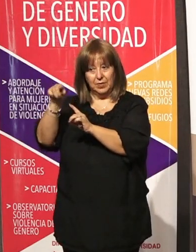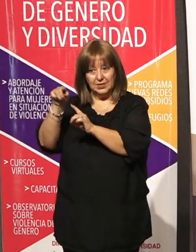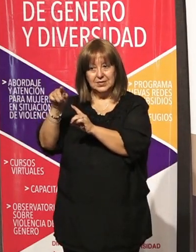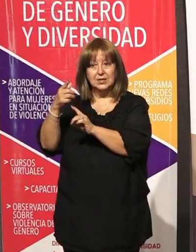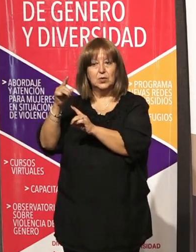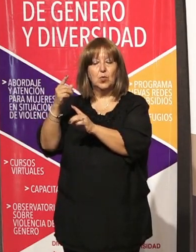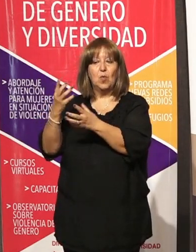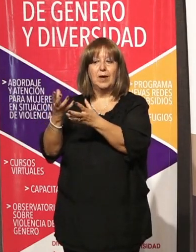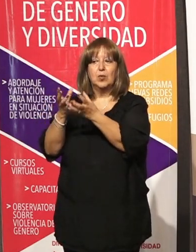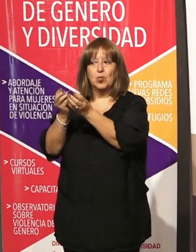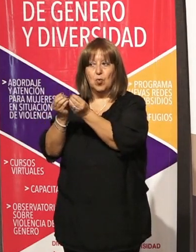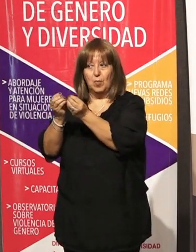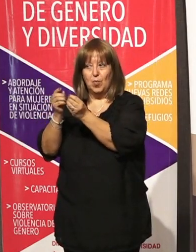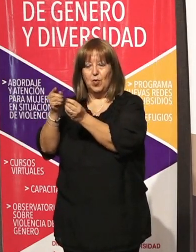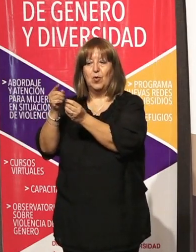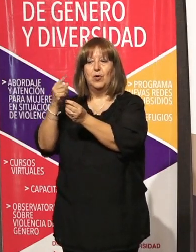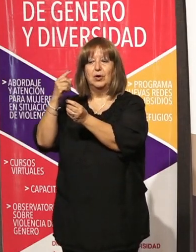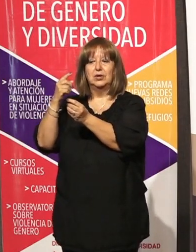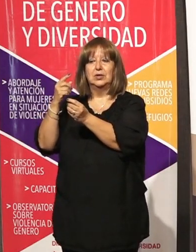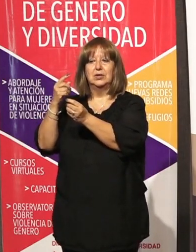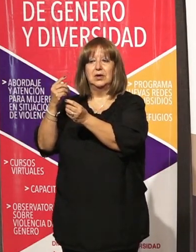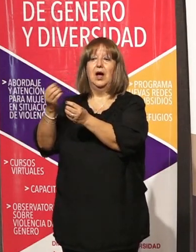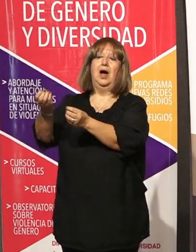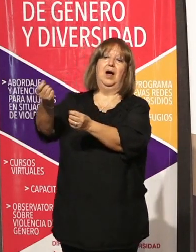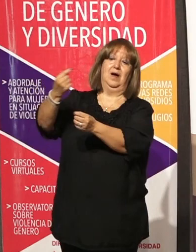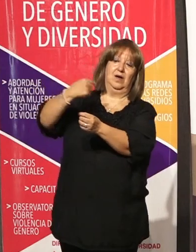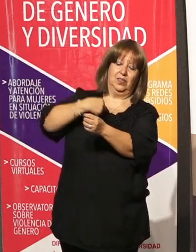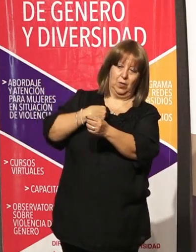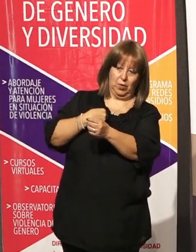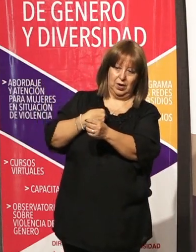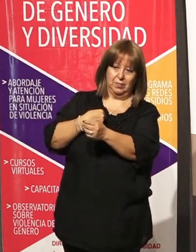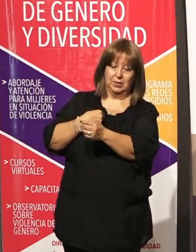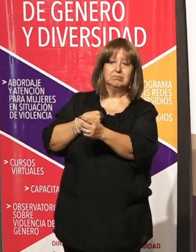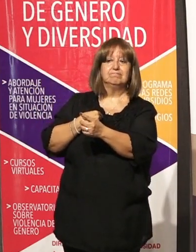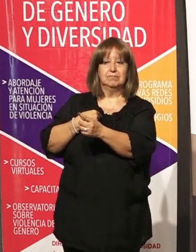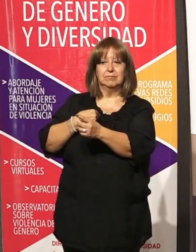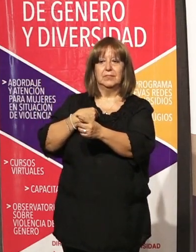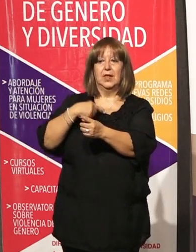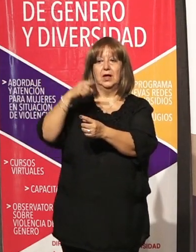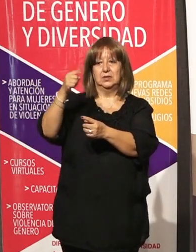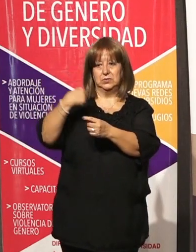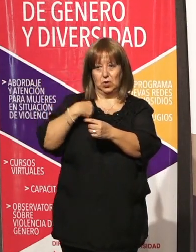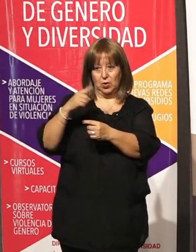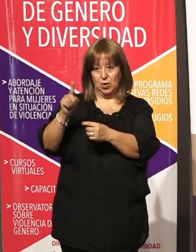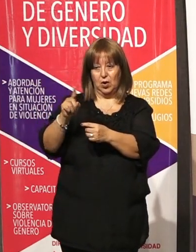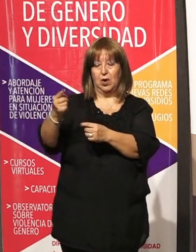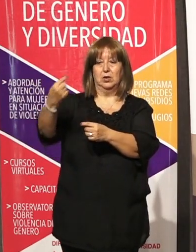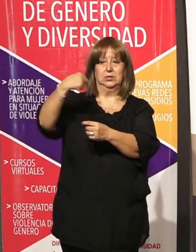no tiene cómo abordar la situación, nos llega a nosotros. O sea, digo,